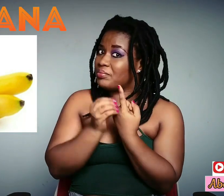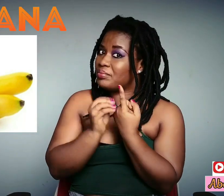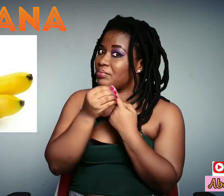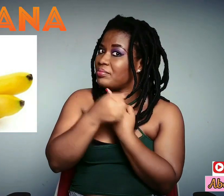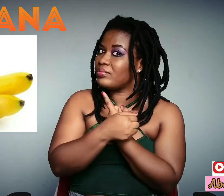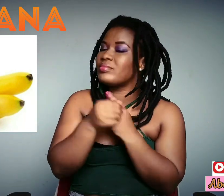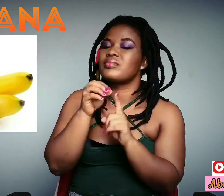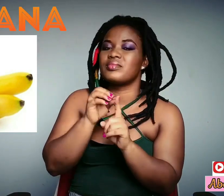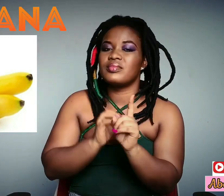Banana.